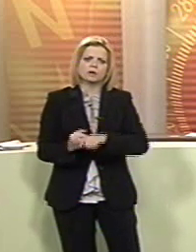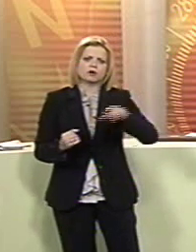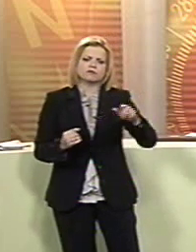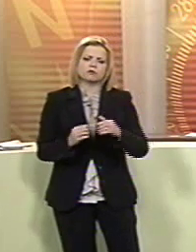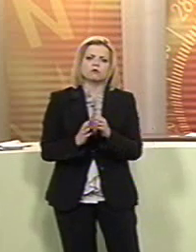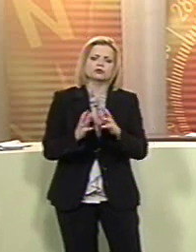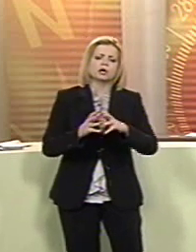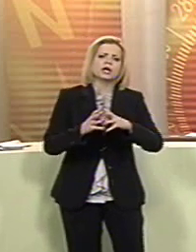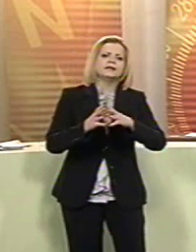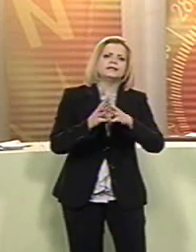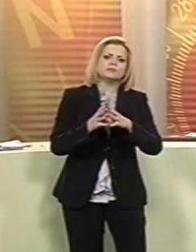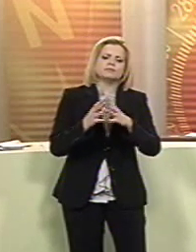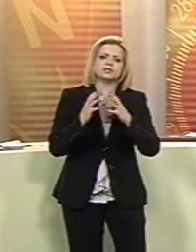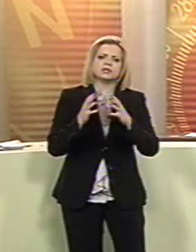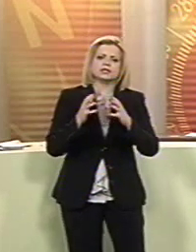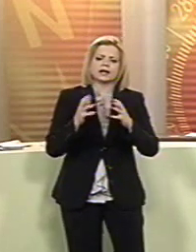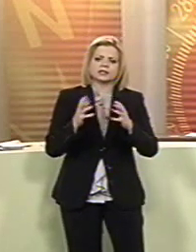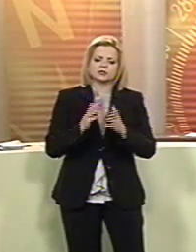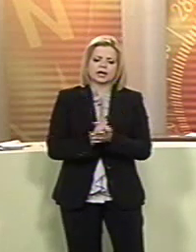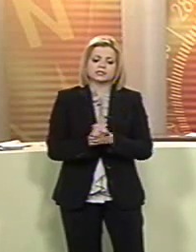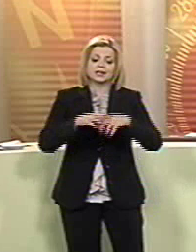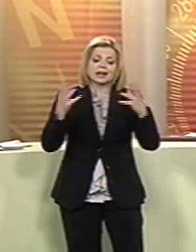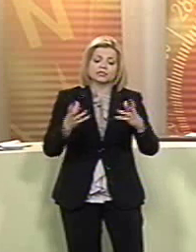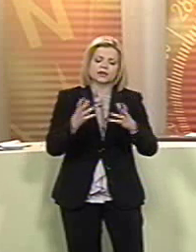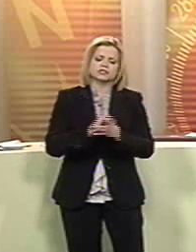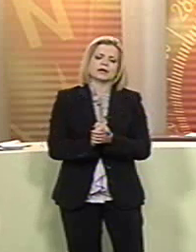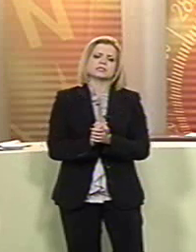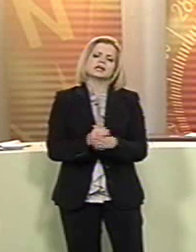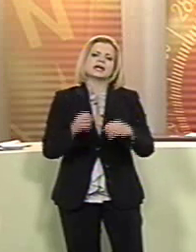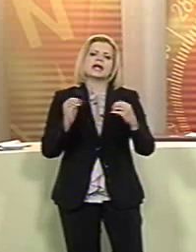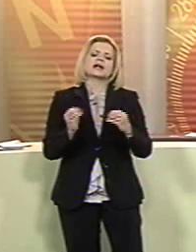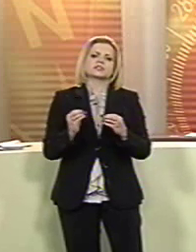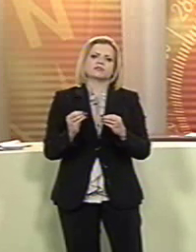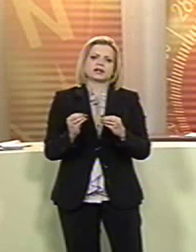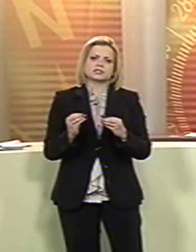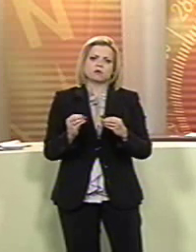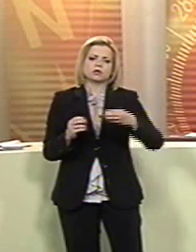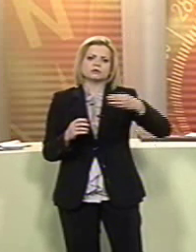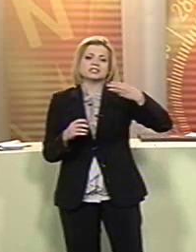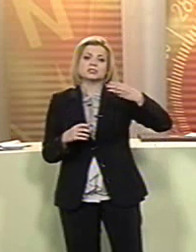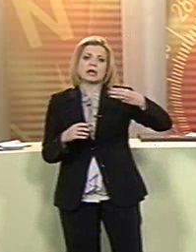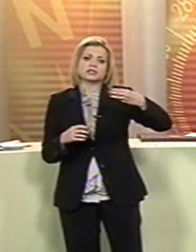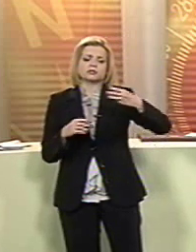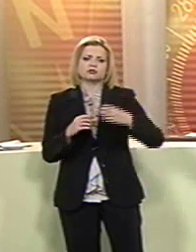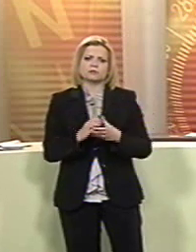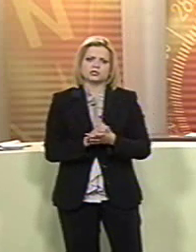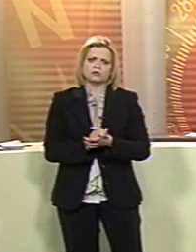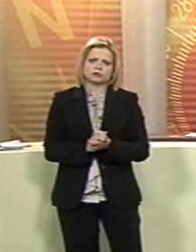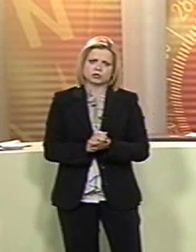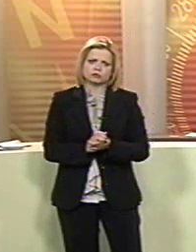prova de concurso, que indagação que é essa? Que classificação é essa? É a classificação quanto às espécies de domicílio que nós temos.